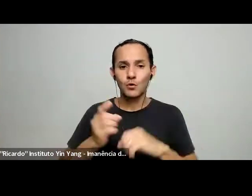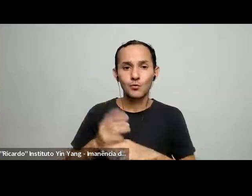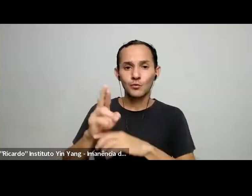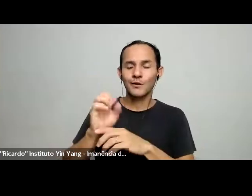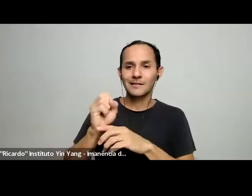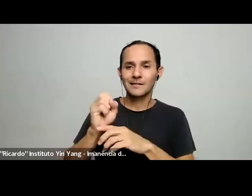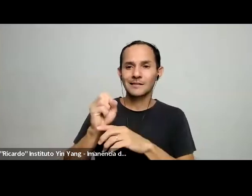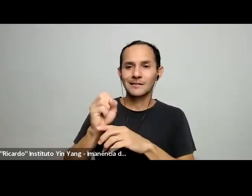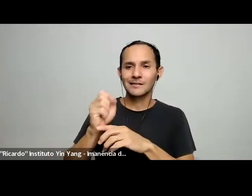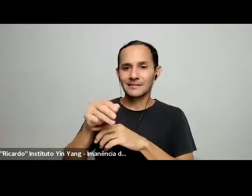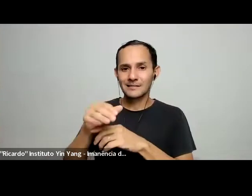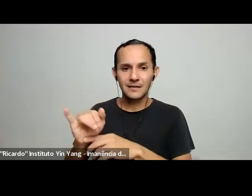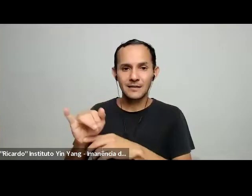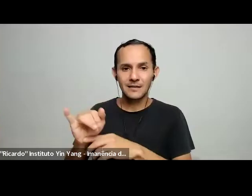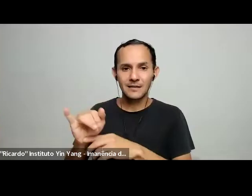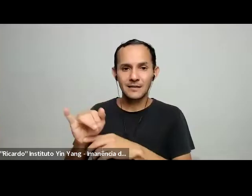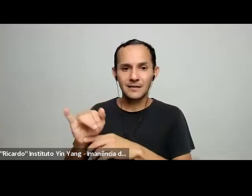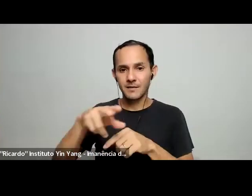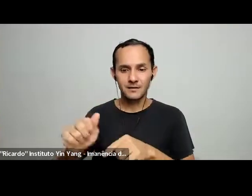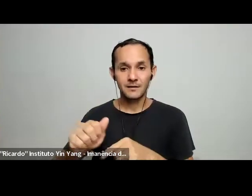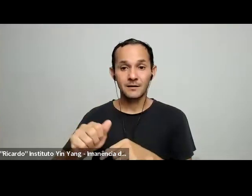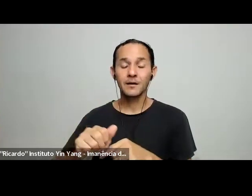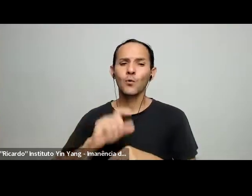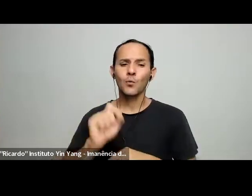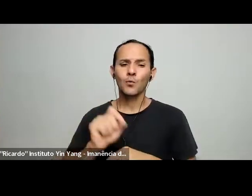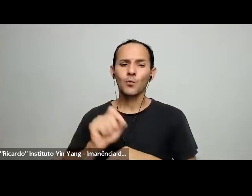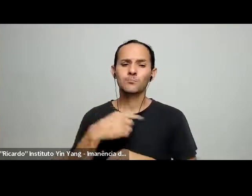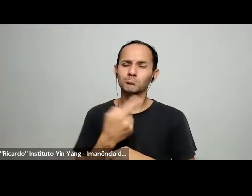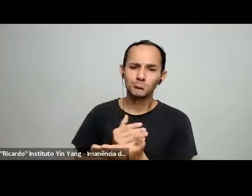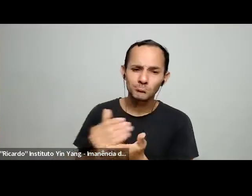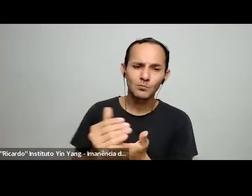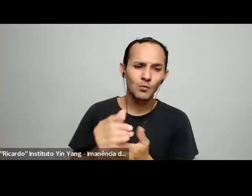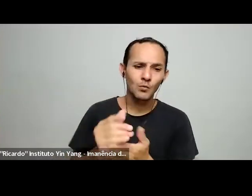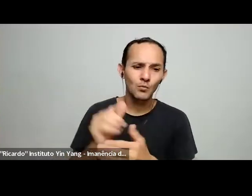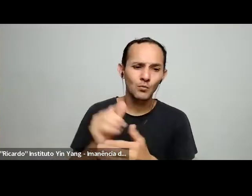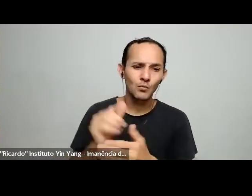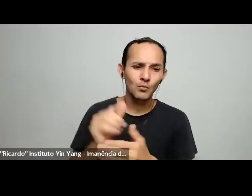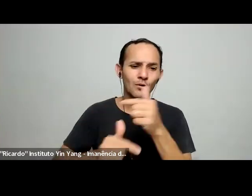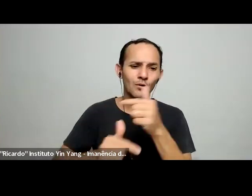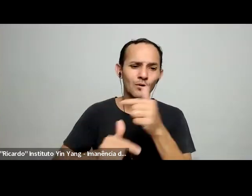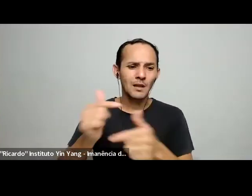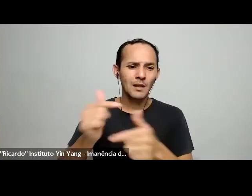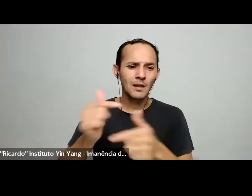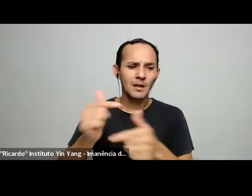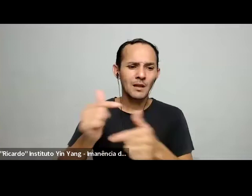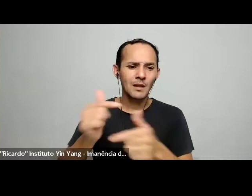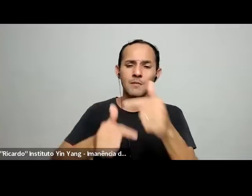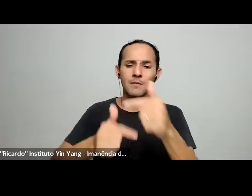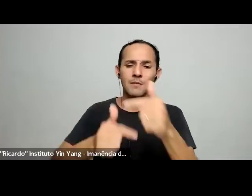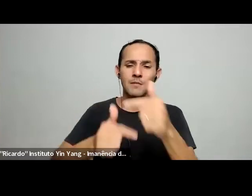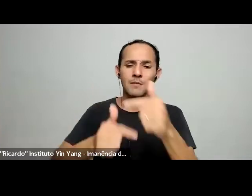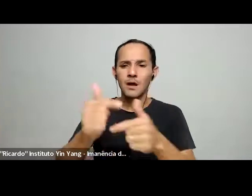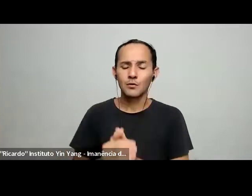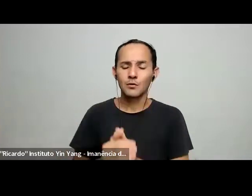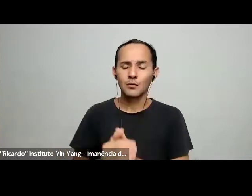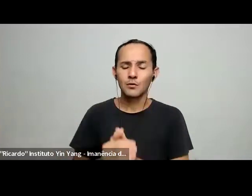Storch, da doutora Fabiana Quezada, inicialmente para fazer um mapeamento daquilo que acontecia no direito sistêmico no Brasil,